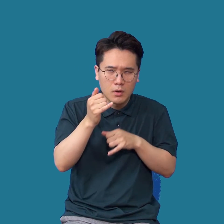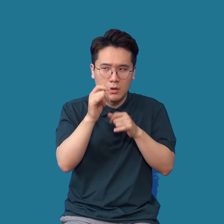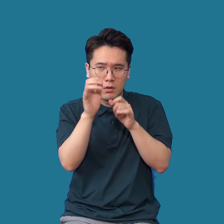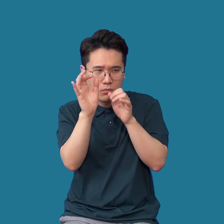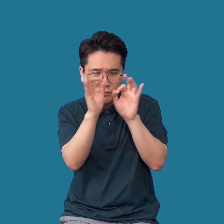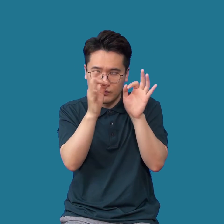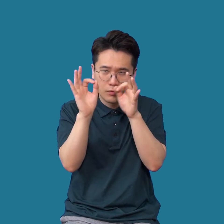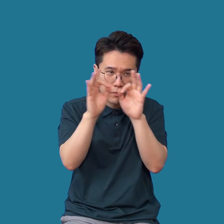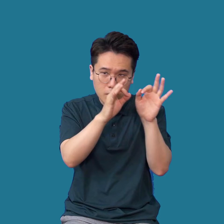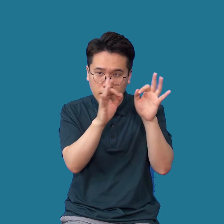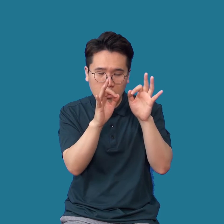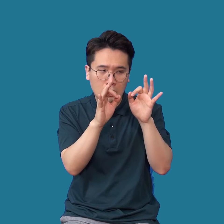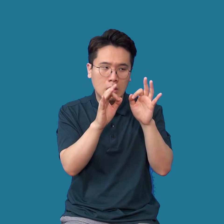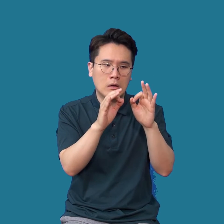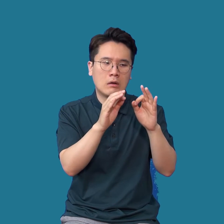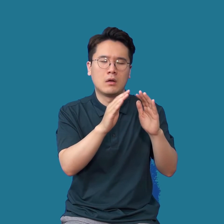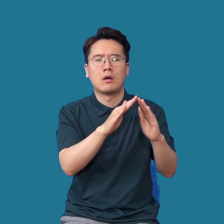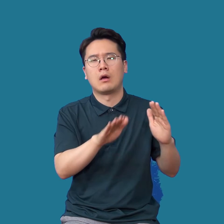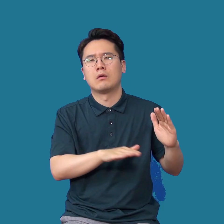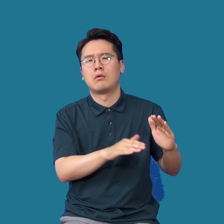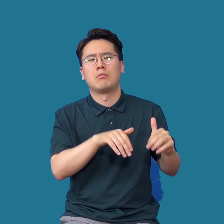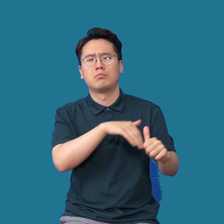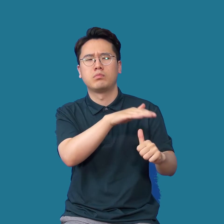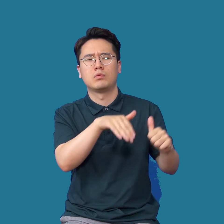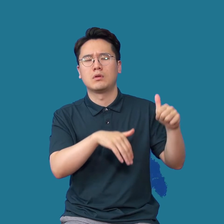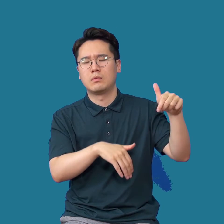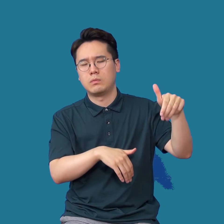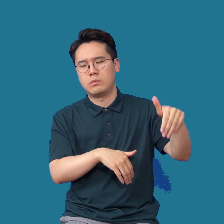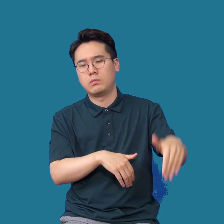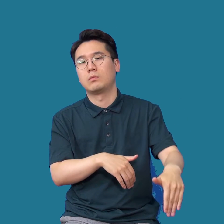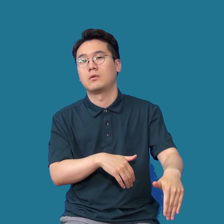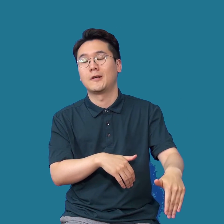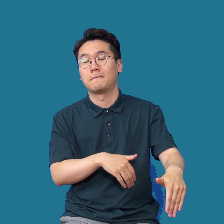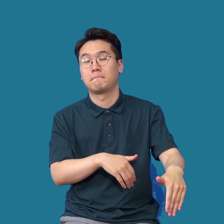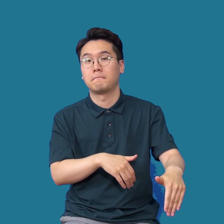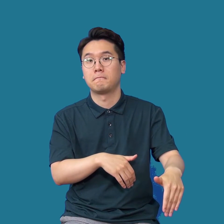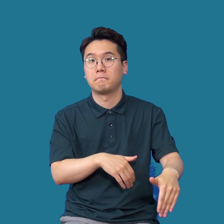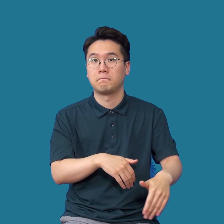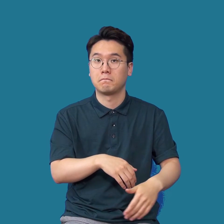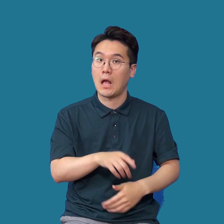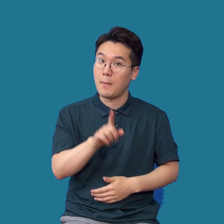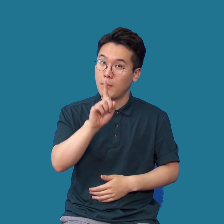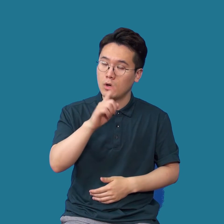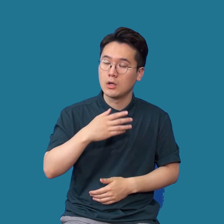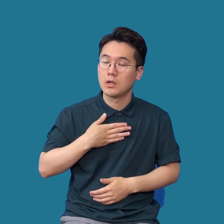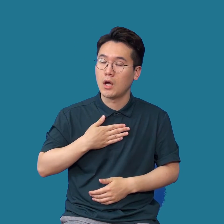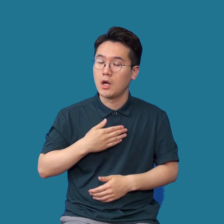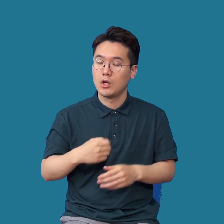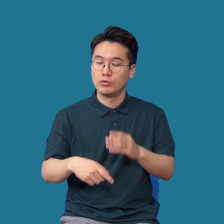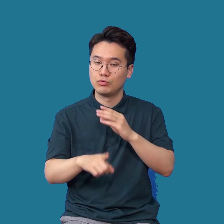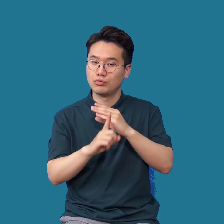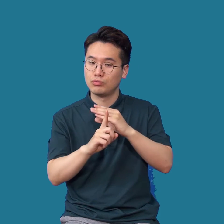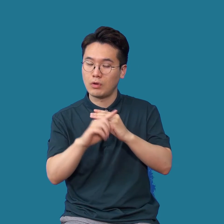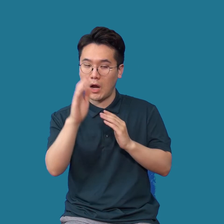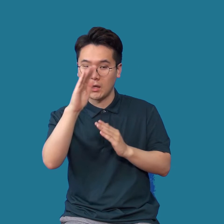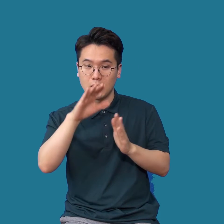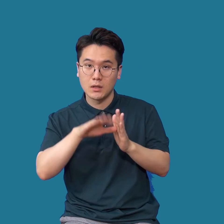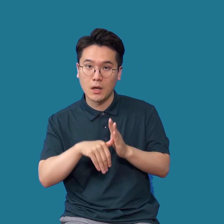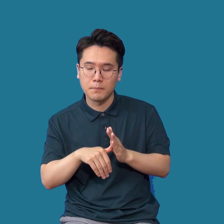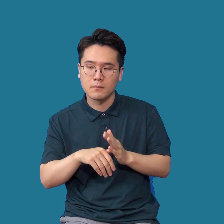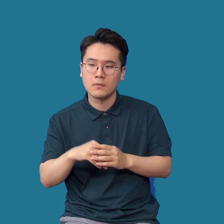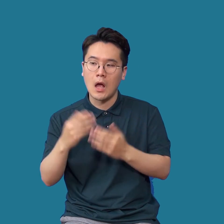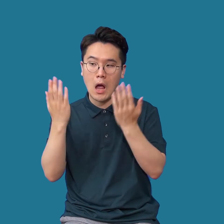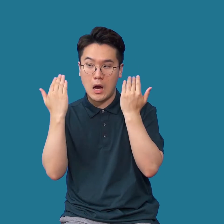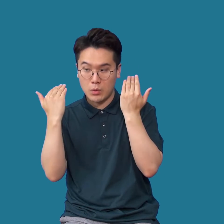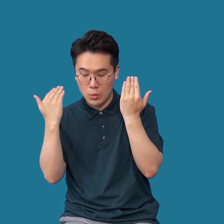분위기가 완전히 착 가라앉았습니다. 한 번은 자기가 중학교 1학년 때 학교에서 무거운 발걸음으로